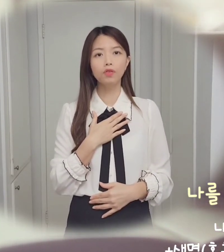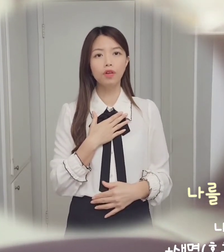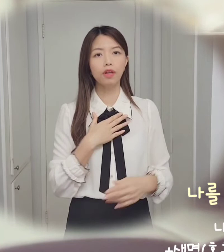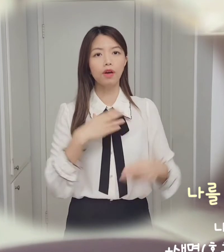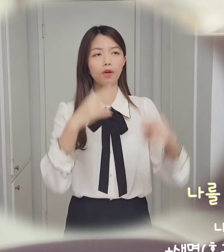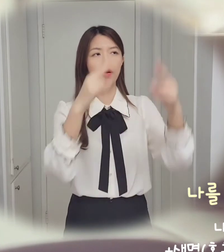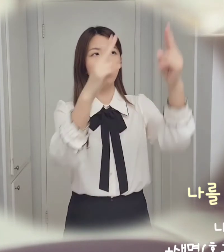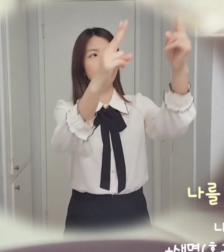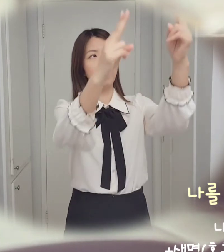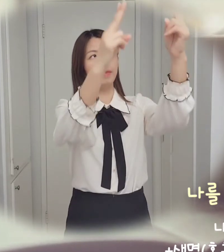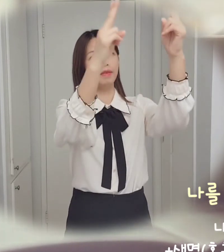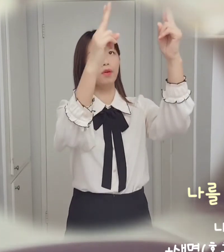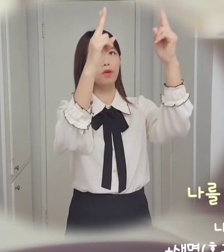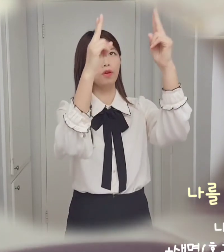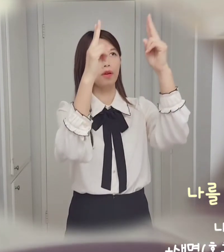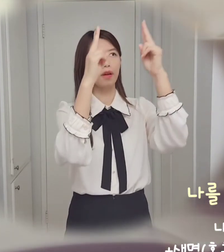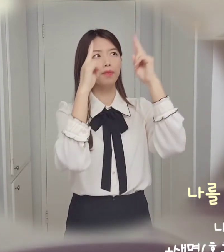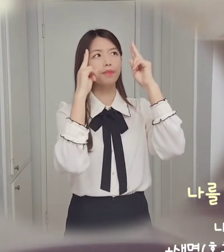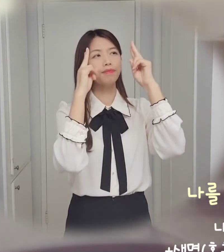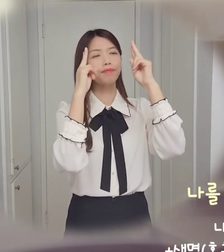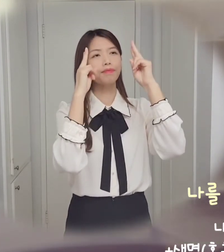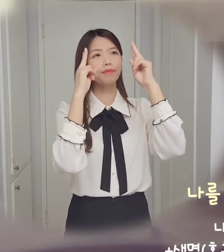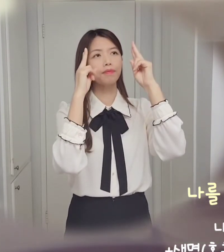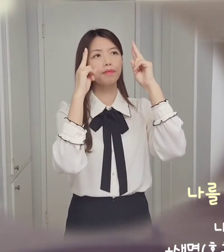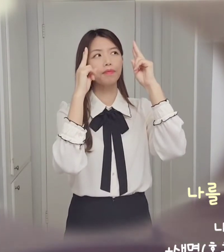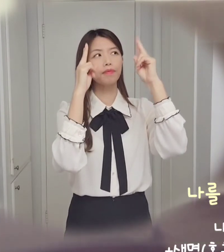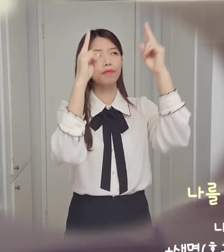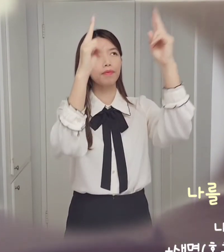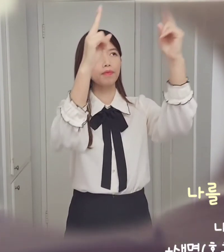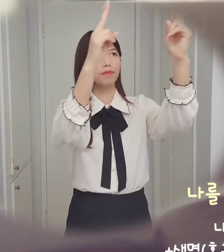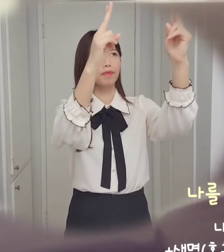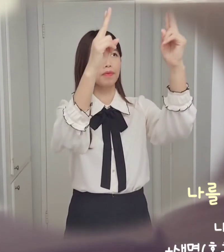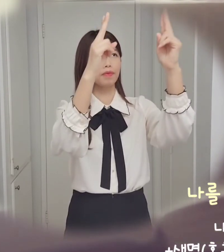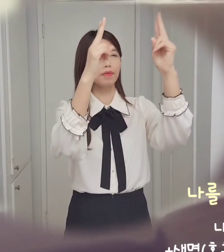오는 걸로 표현해 주셔야 돼요. 반대로 이렇게